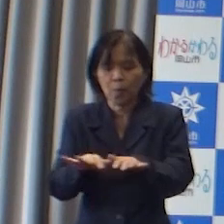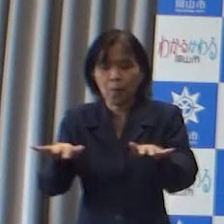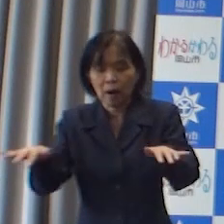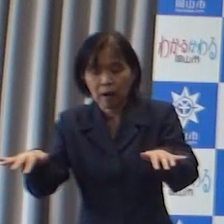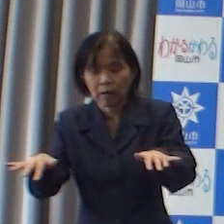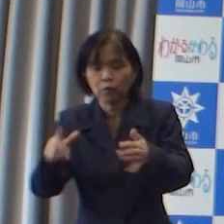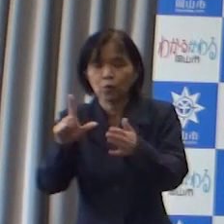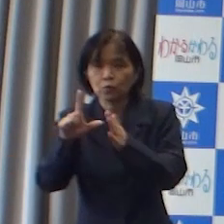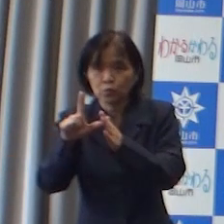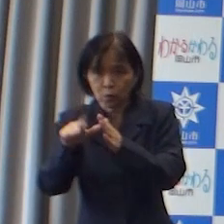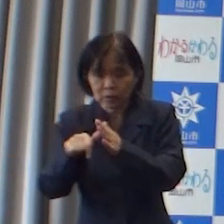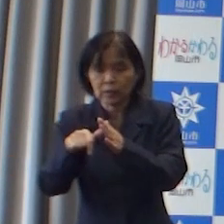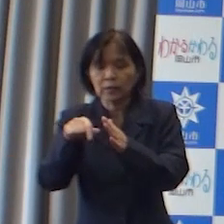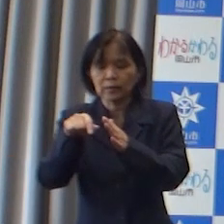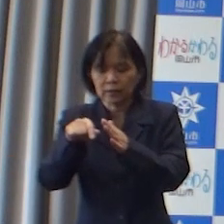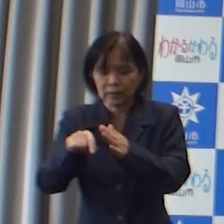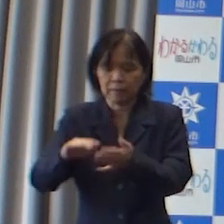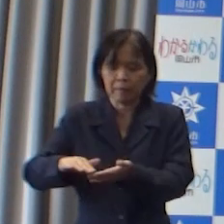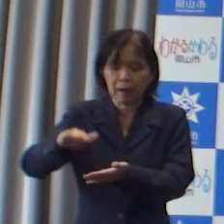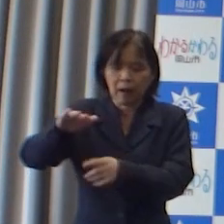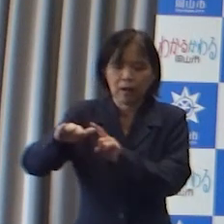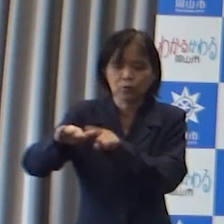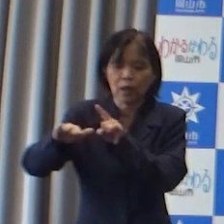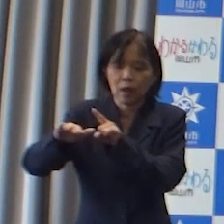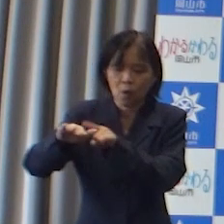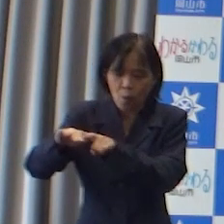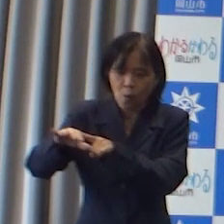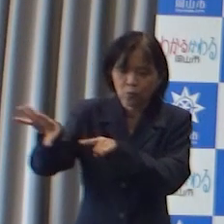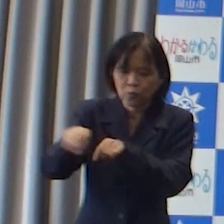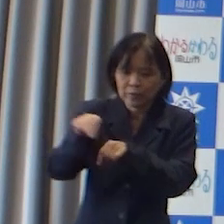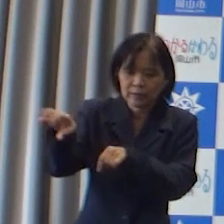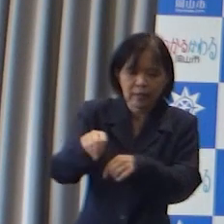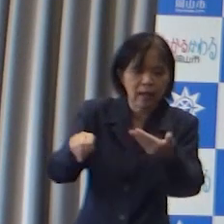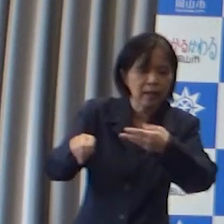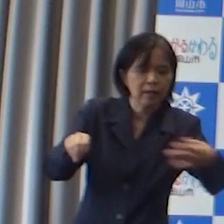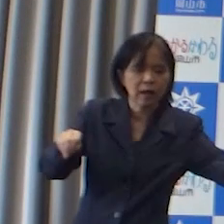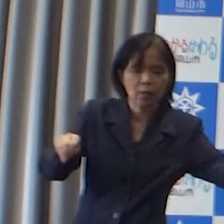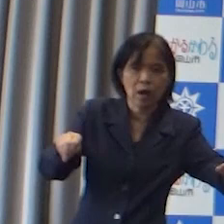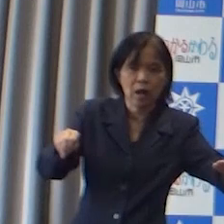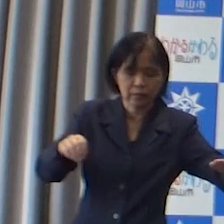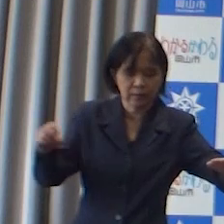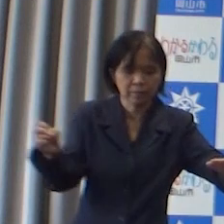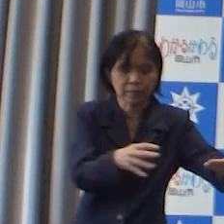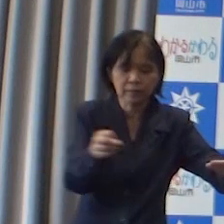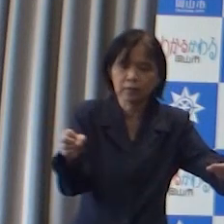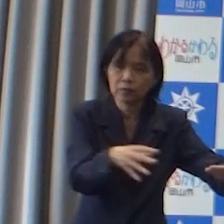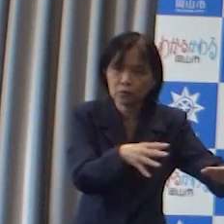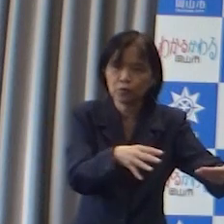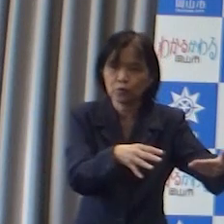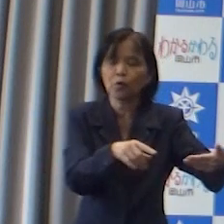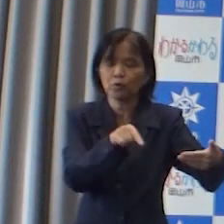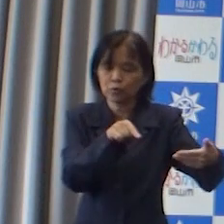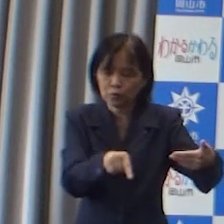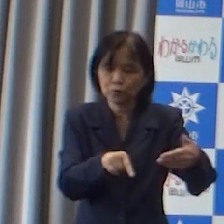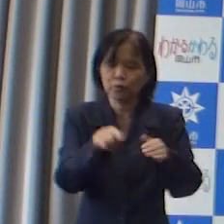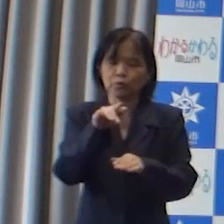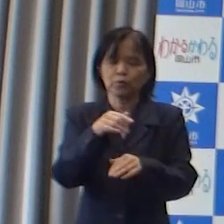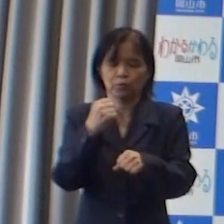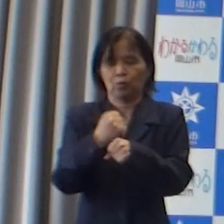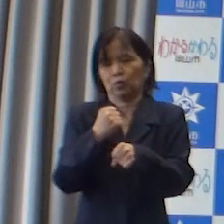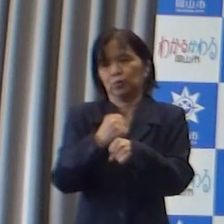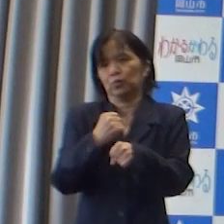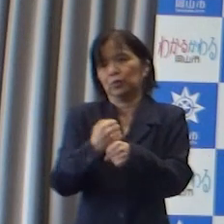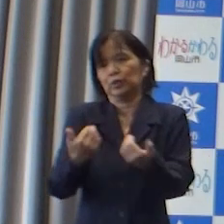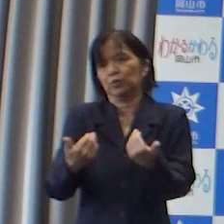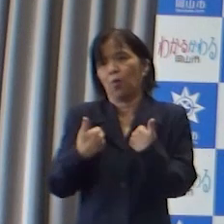て川に流していく、こういったことが必要なわけでありますが、特に